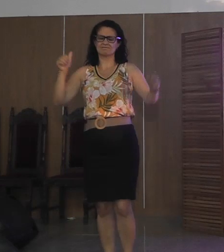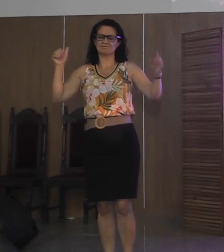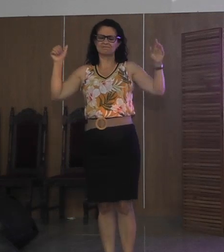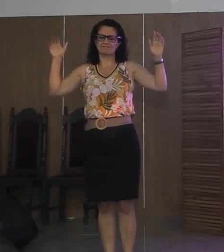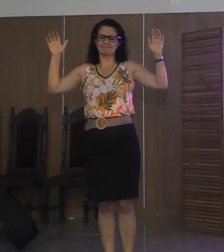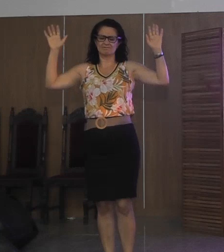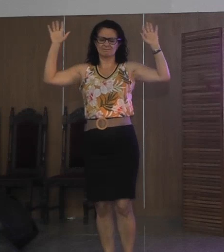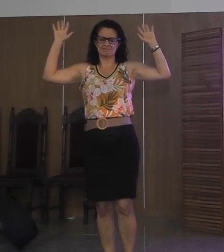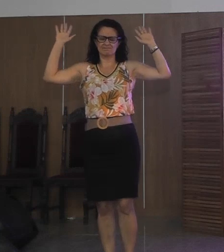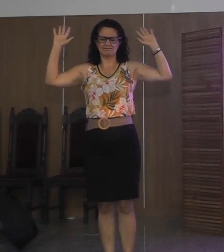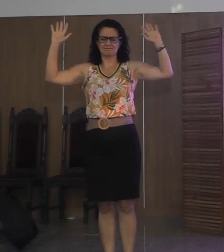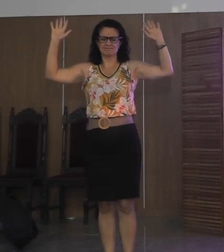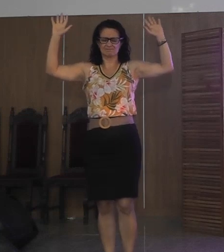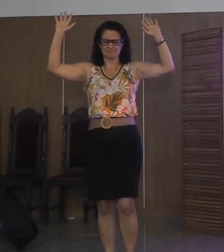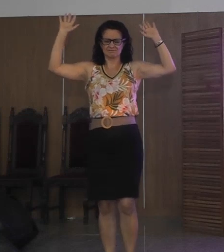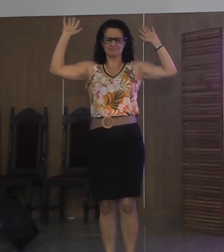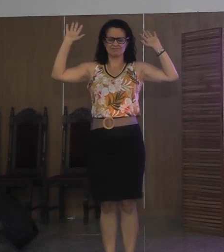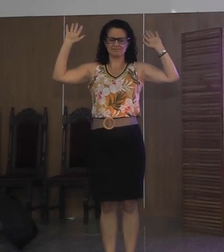consagrei.